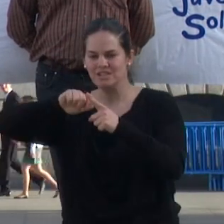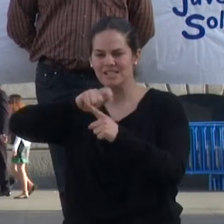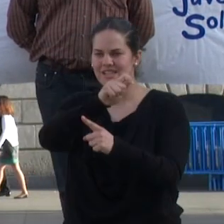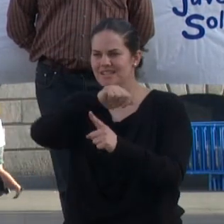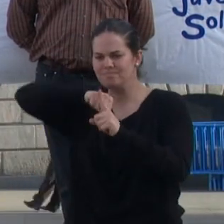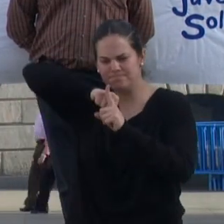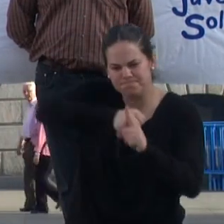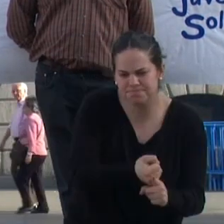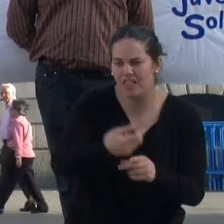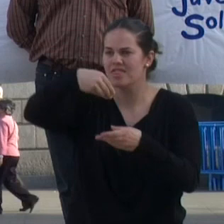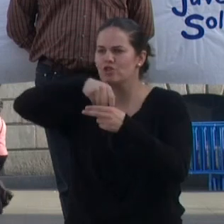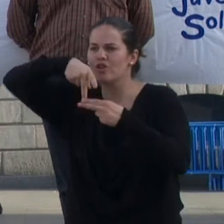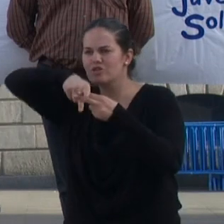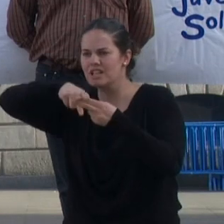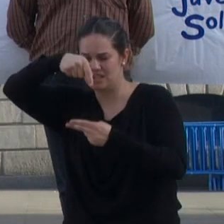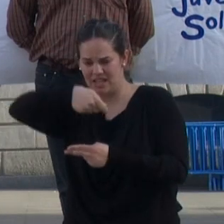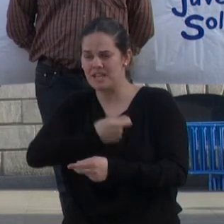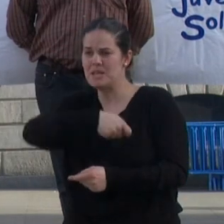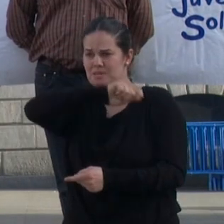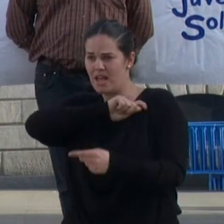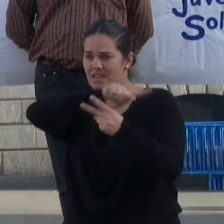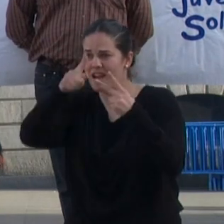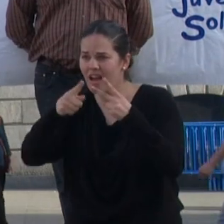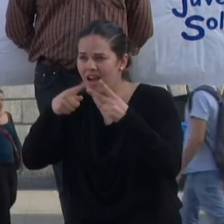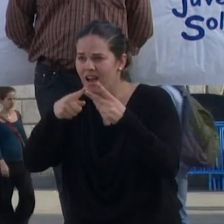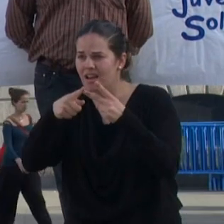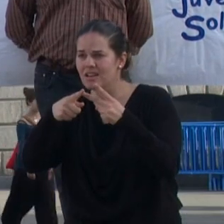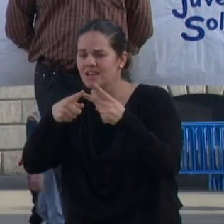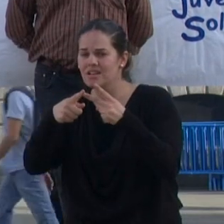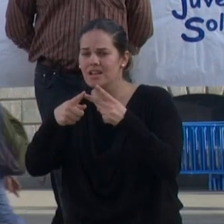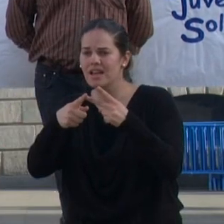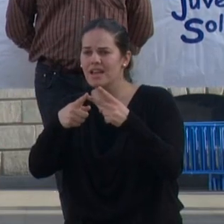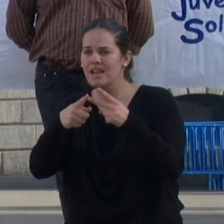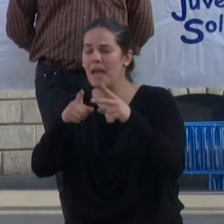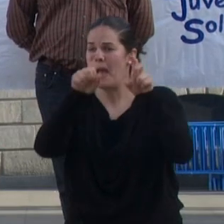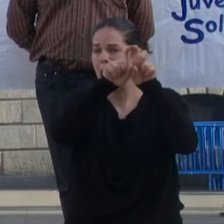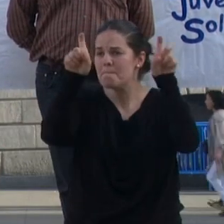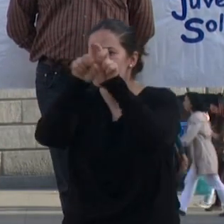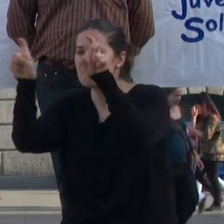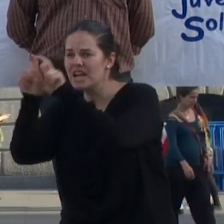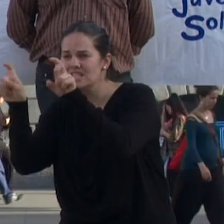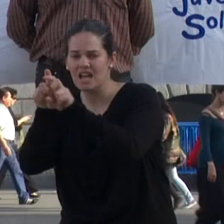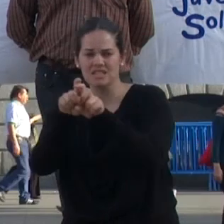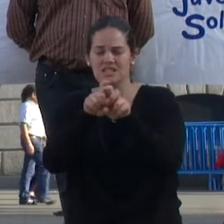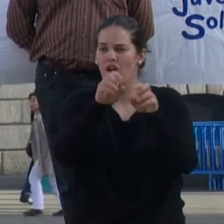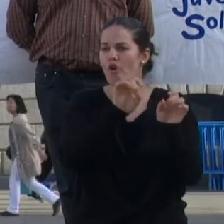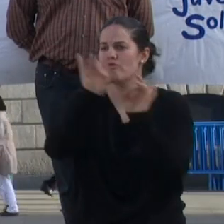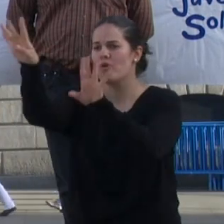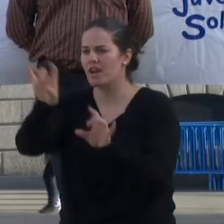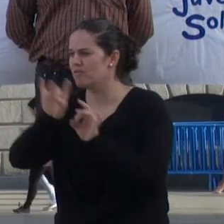en los talleres en España y después con la deslocalización que genera parados en